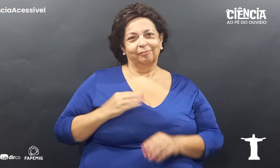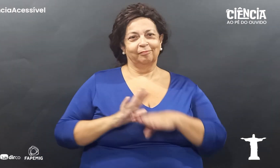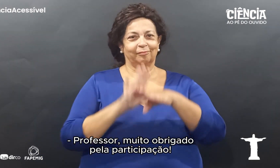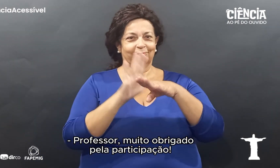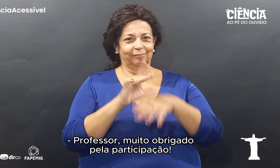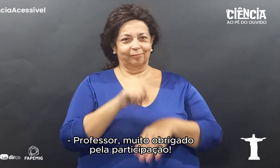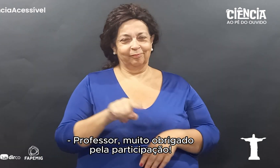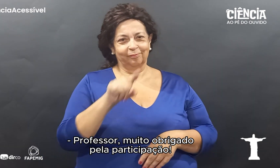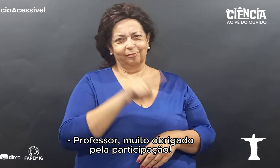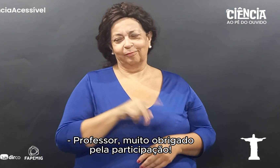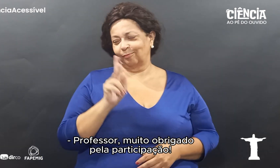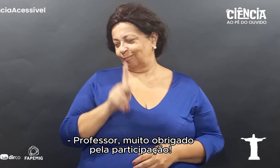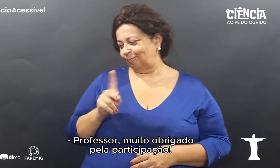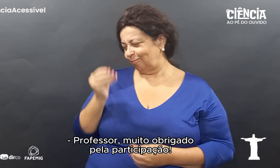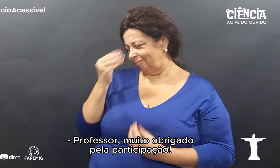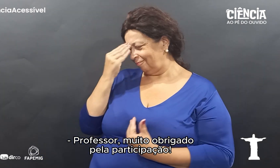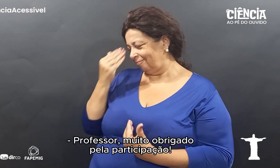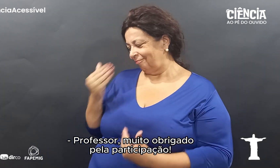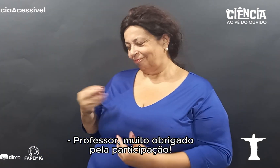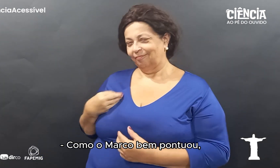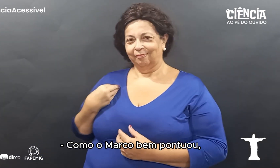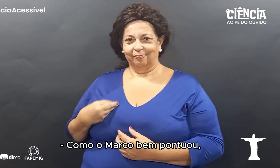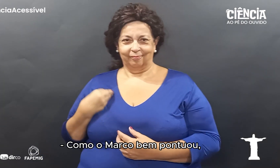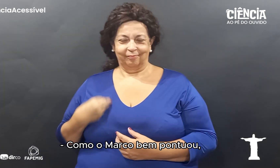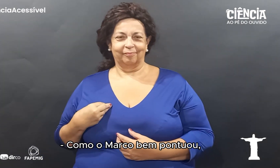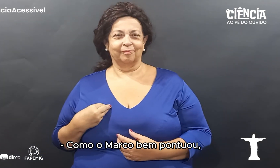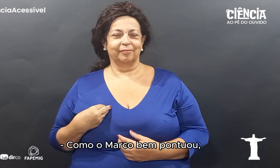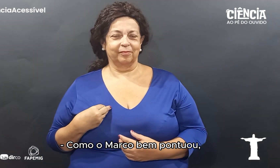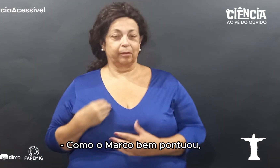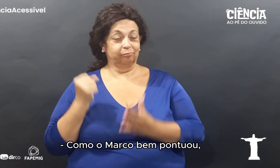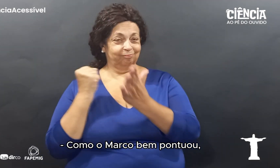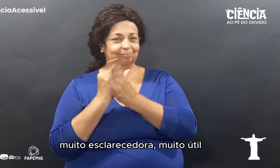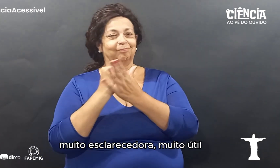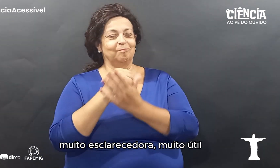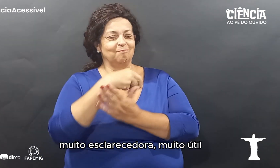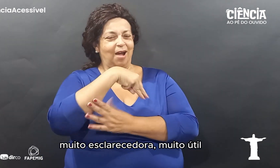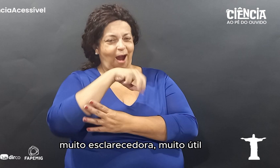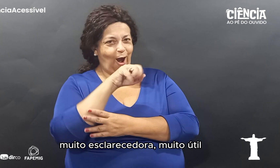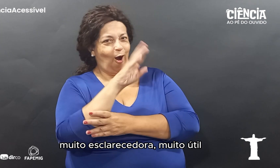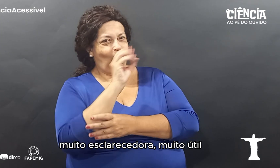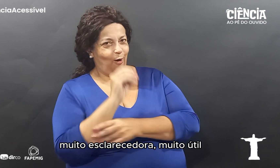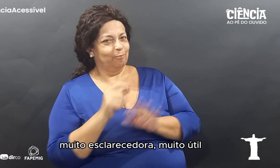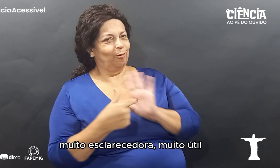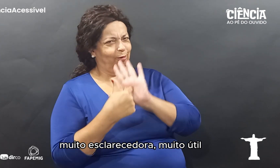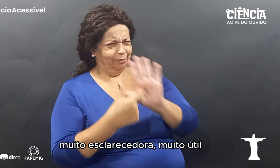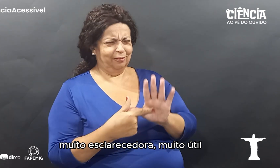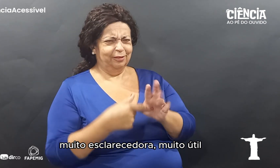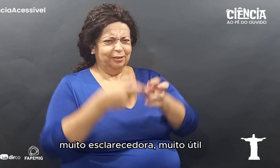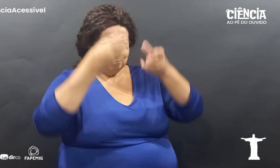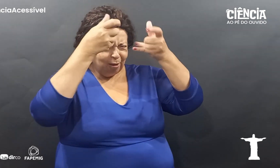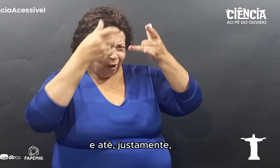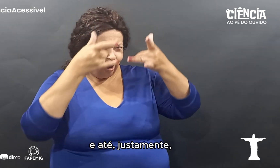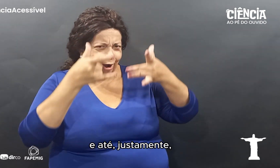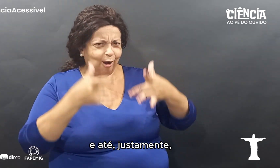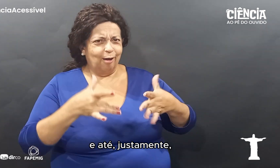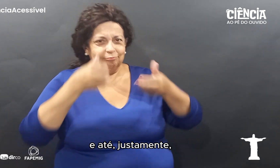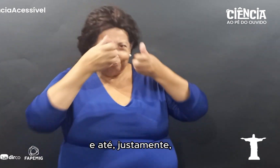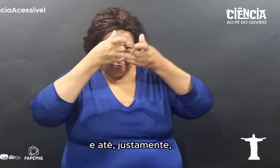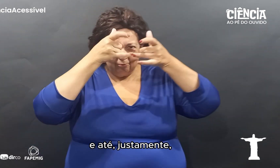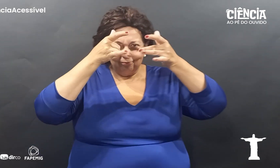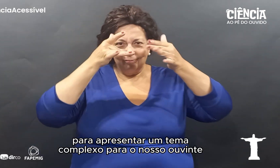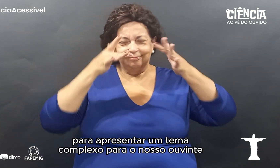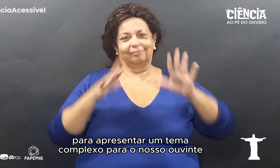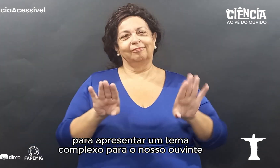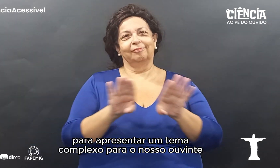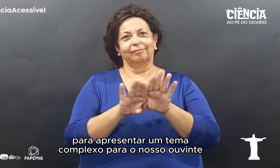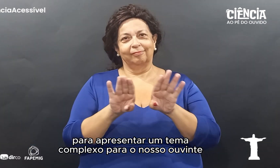colaborar. Professor, muito obrigado pela participação. Como o Marco bem pontuou, muito esclarecedora, muito útil e até